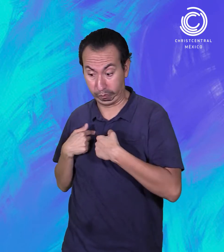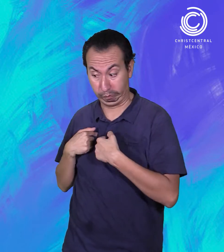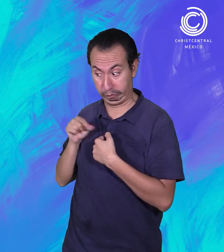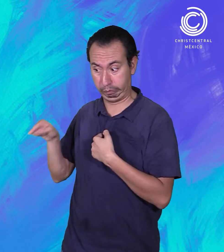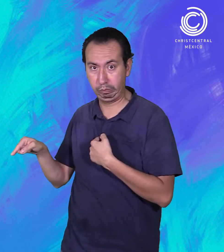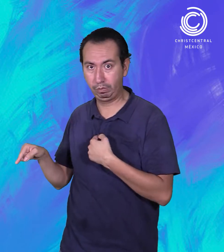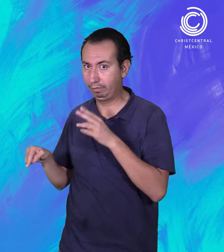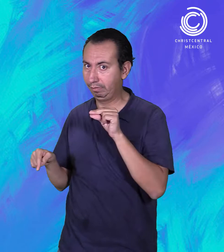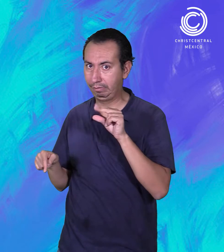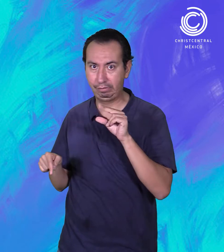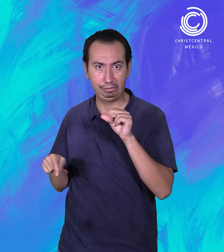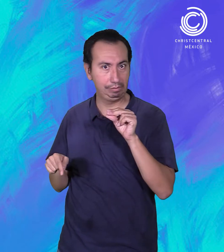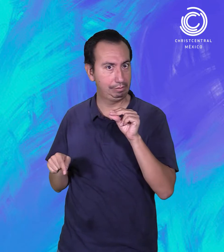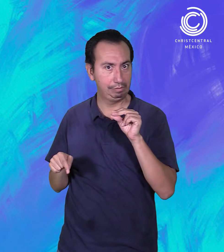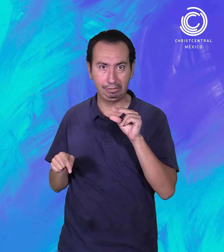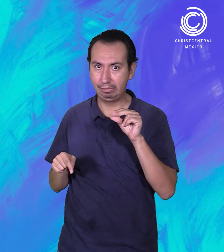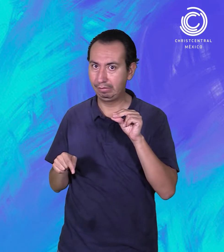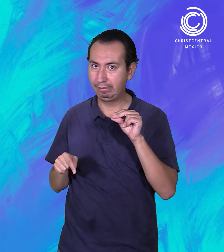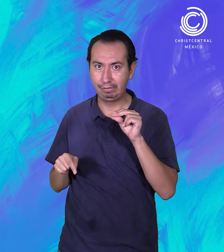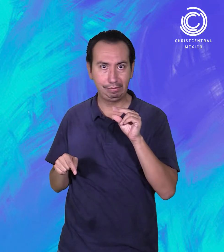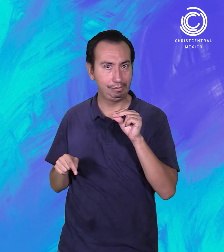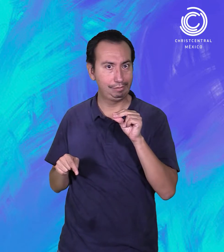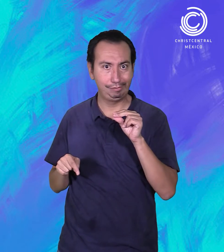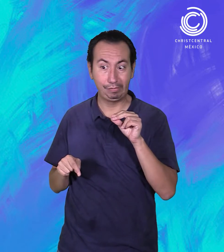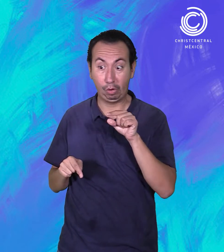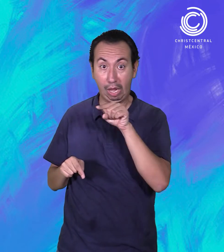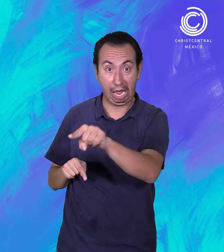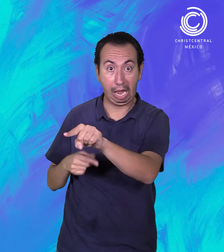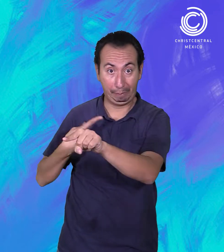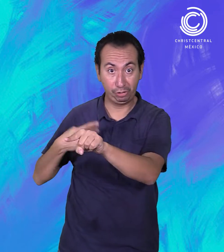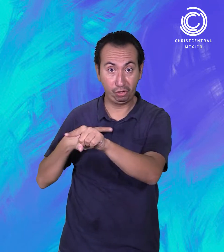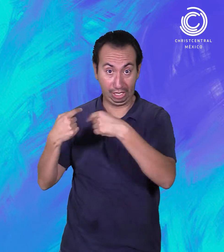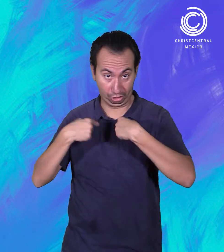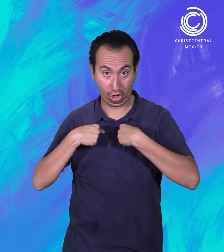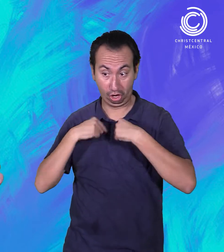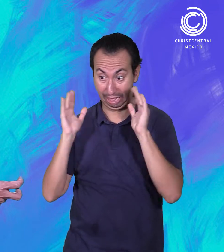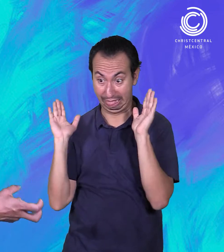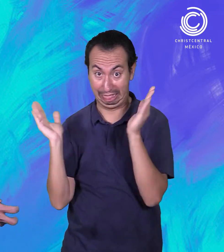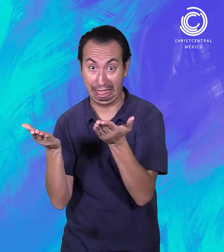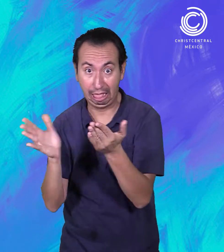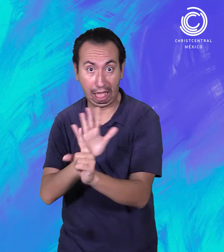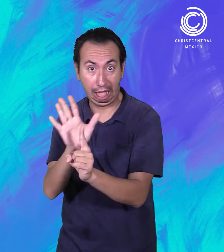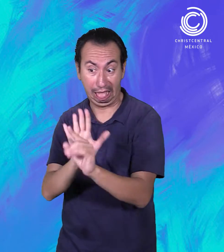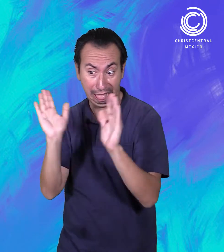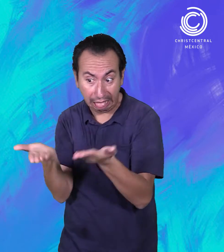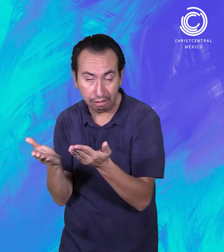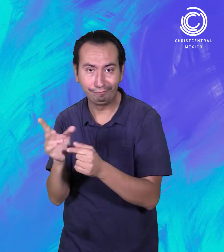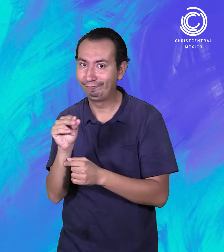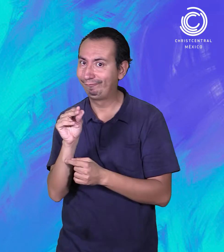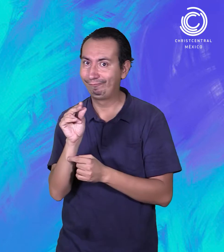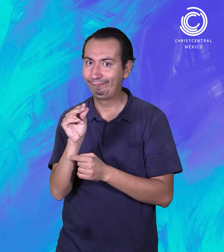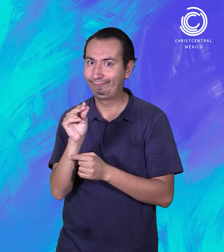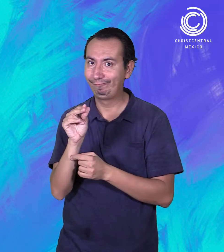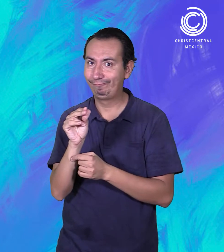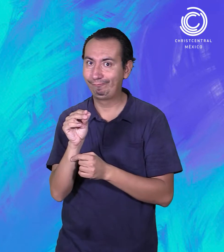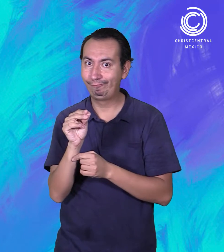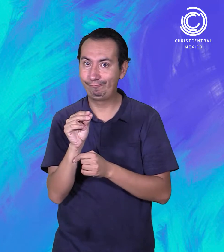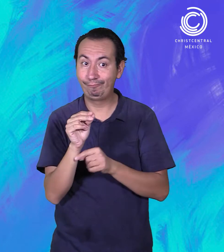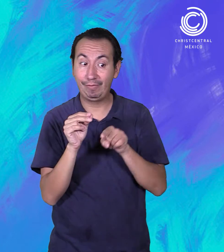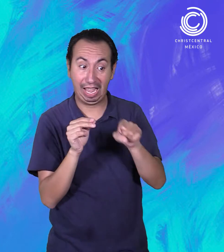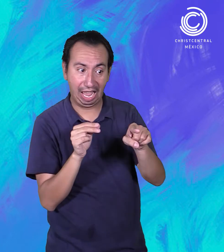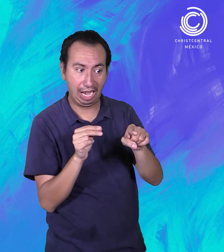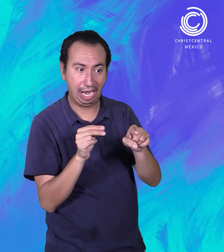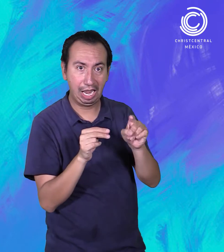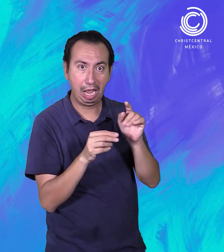pecado, es capaz de convencer a nadie de su pecado. Ninguno de nosotros es capaz de ayudarle a alguien a que madure. Esa es solamente